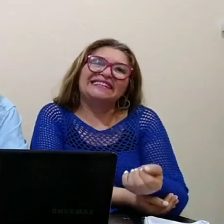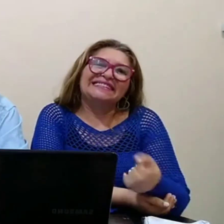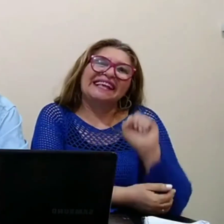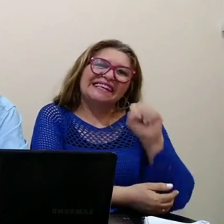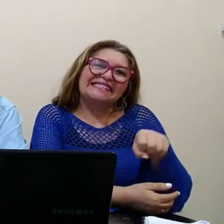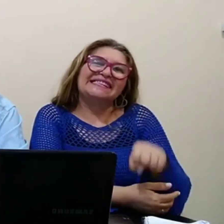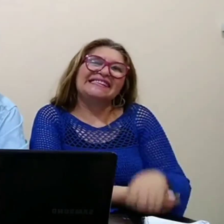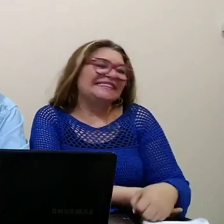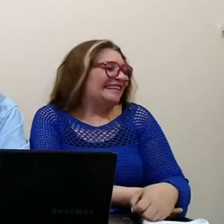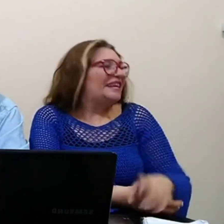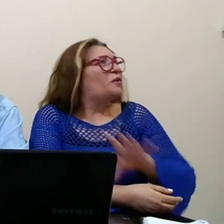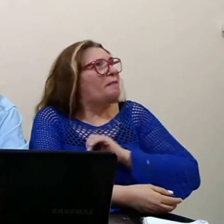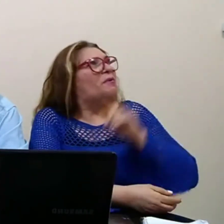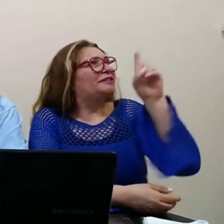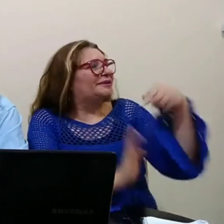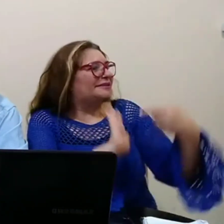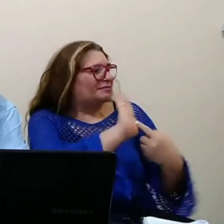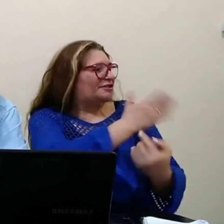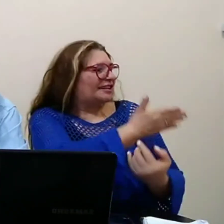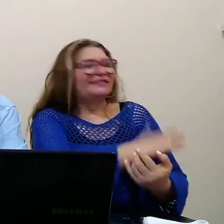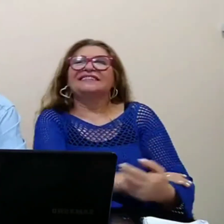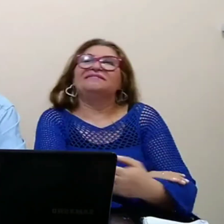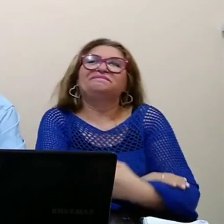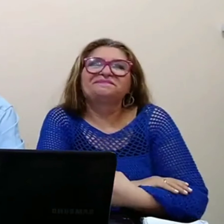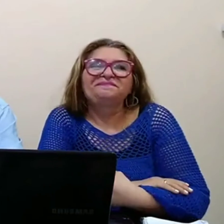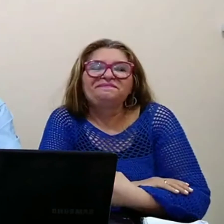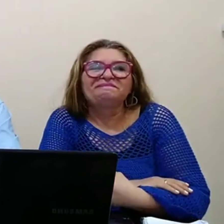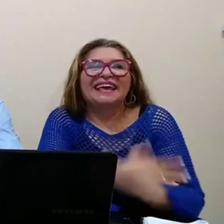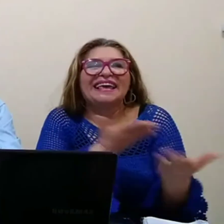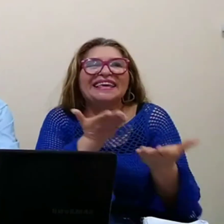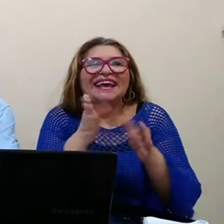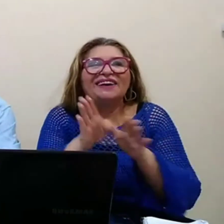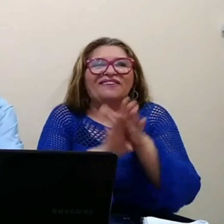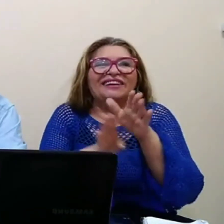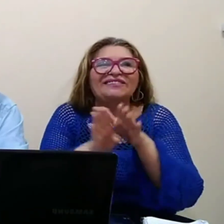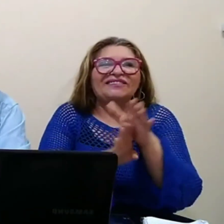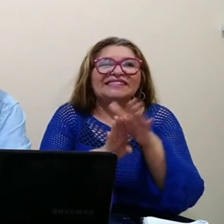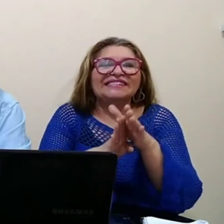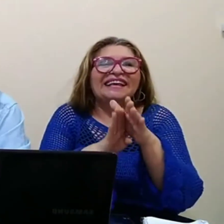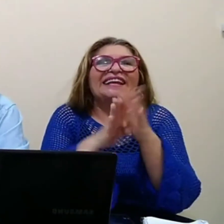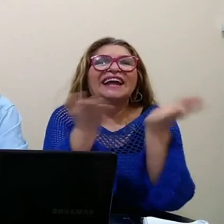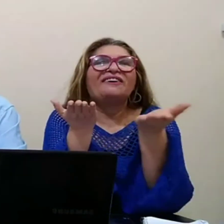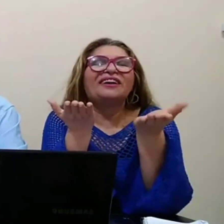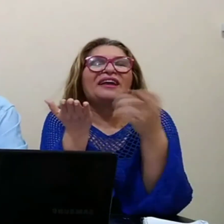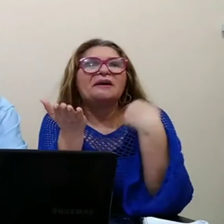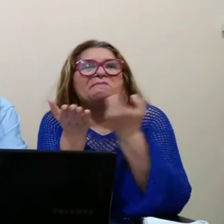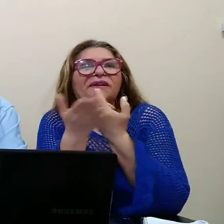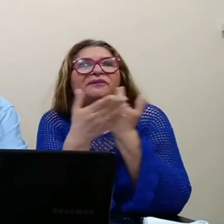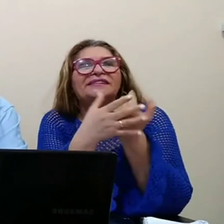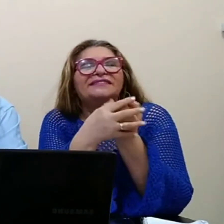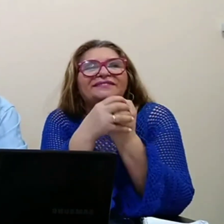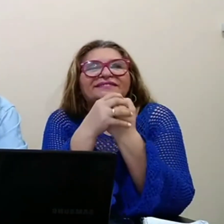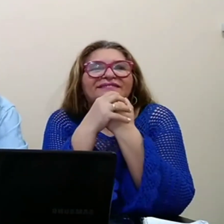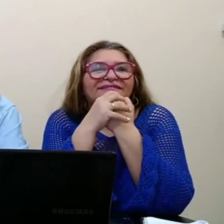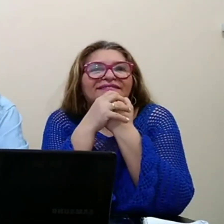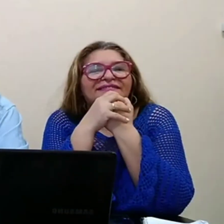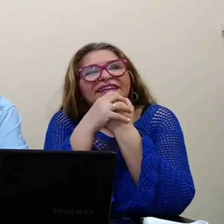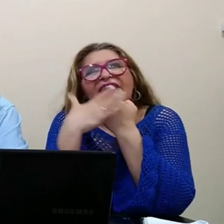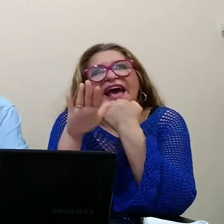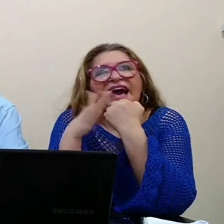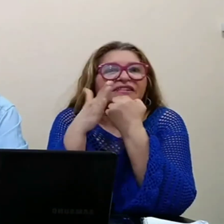teve compaixão de ti. E eu gostaria de fazer uma aplicação importante aqui.